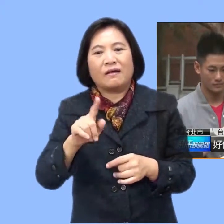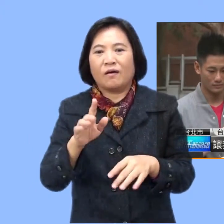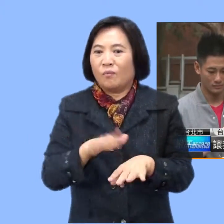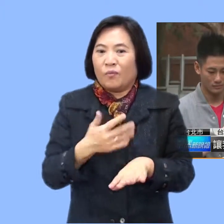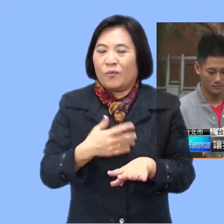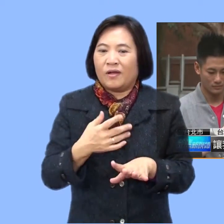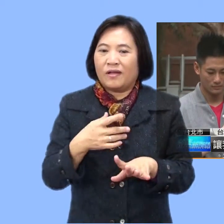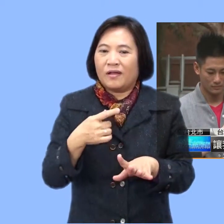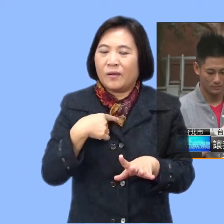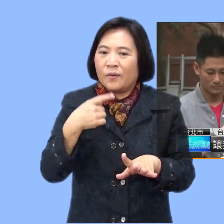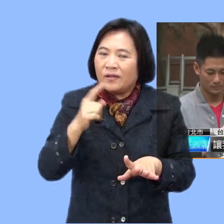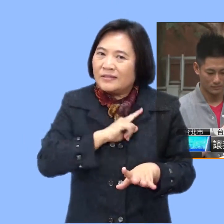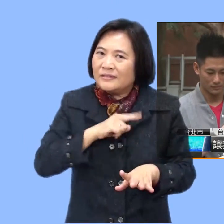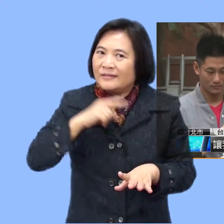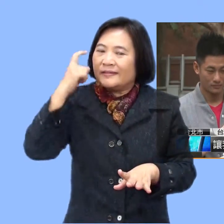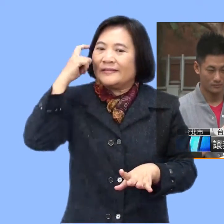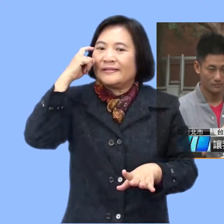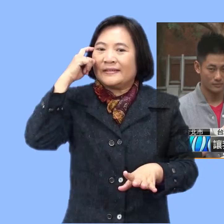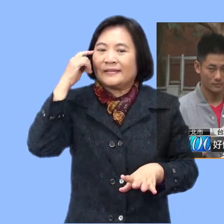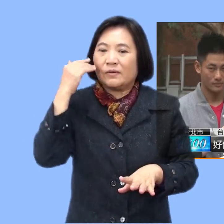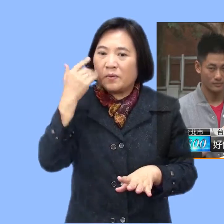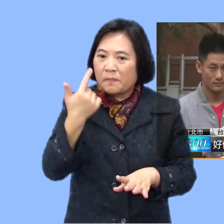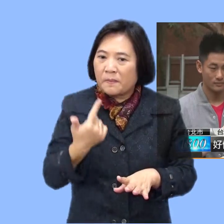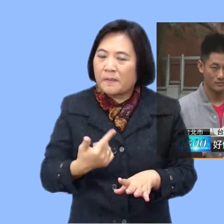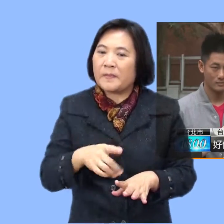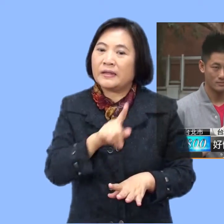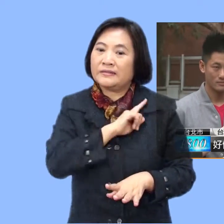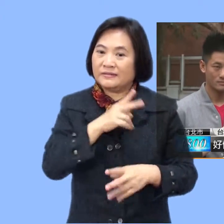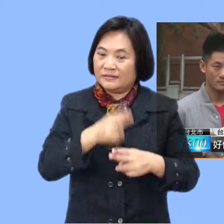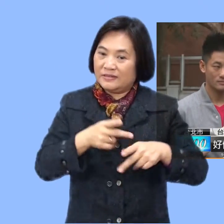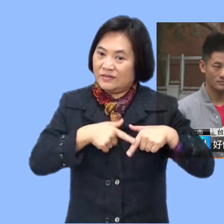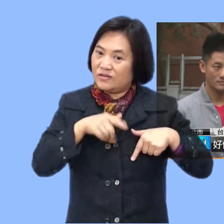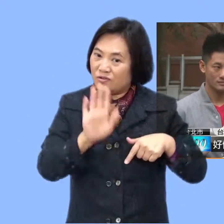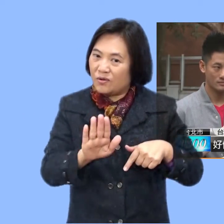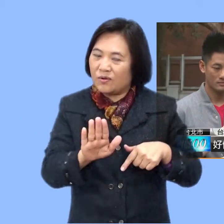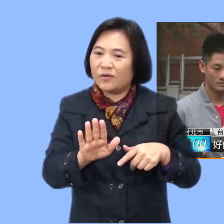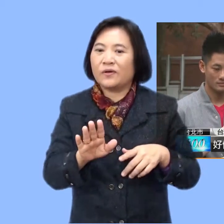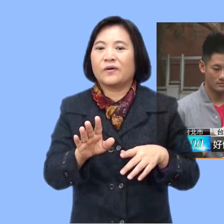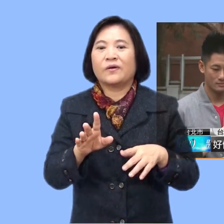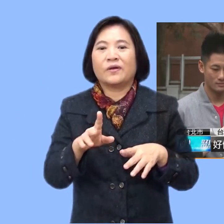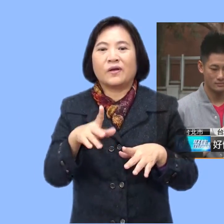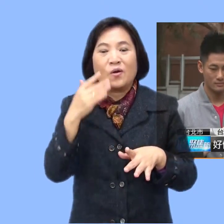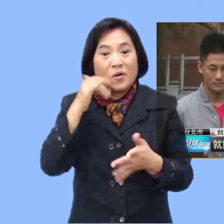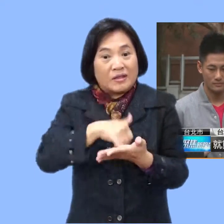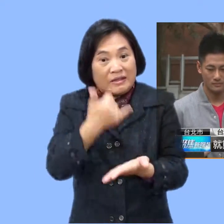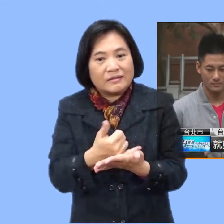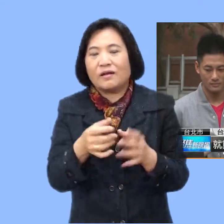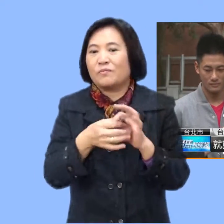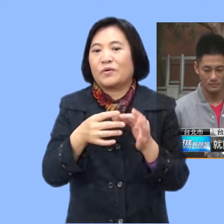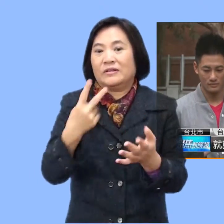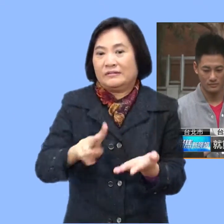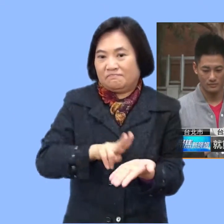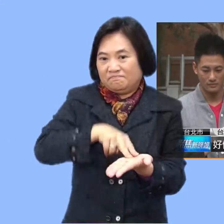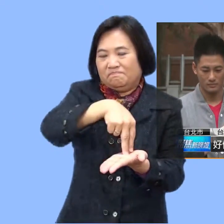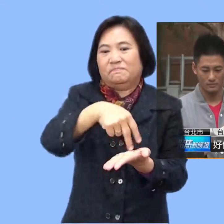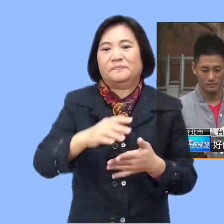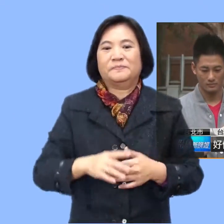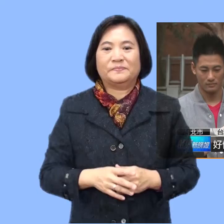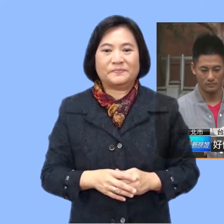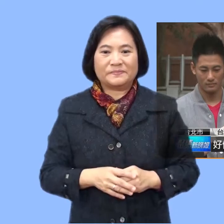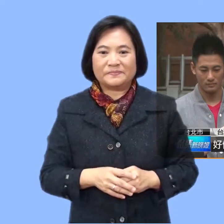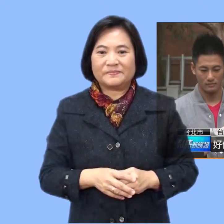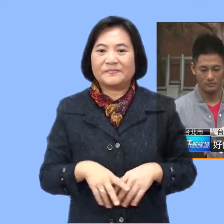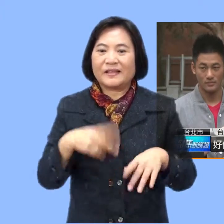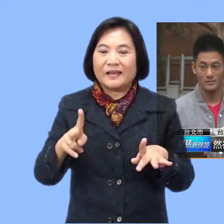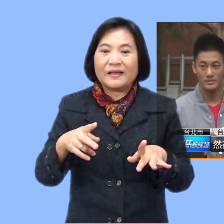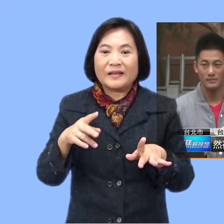么，让我慢慢的就相信好像只要给自己信心，就算跌倒了好像还是可以再爬